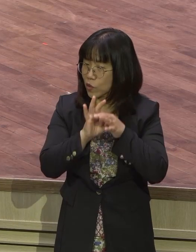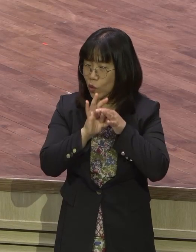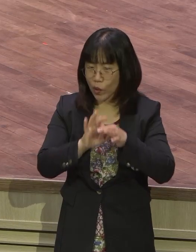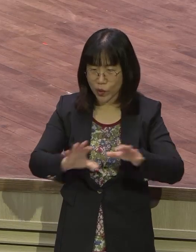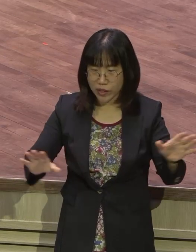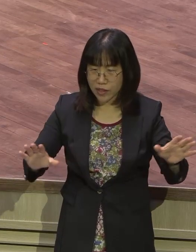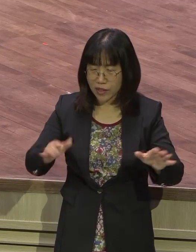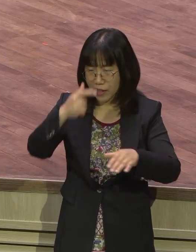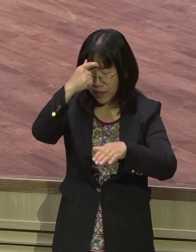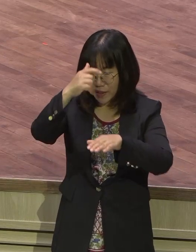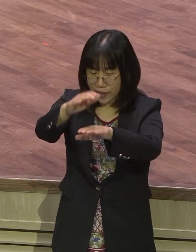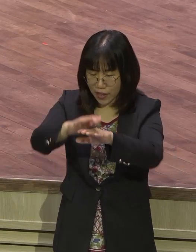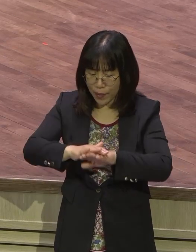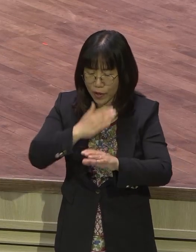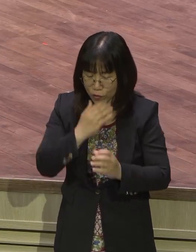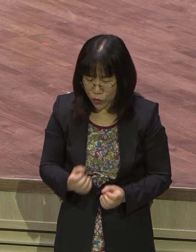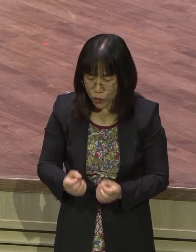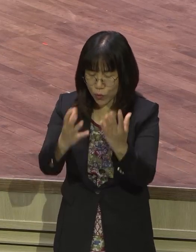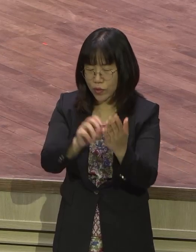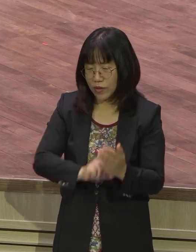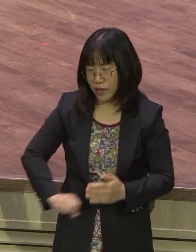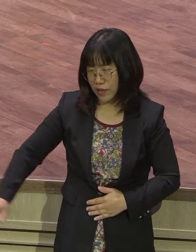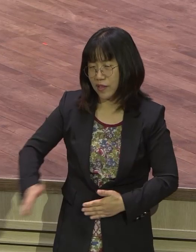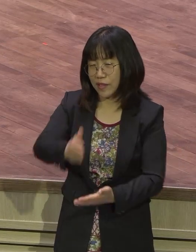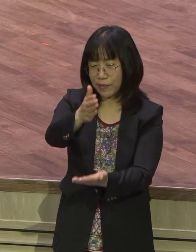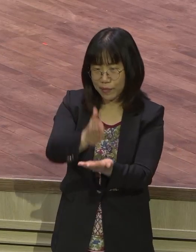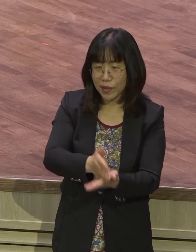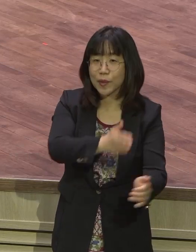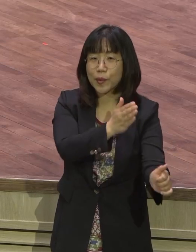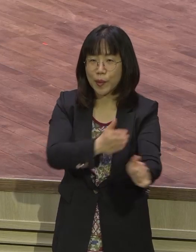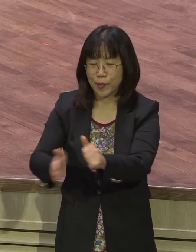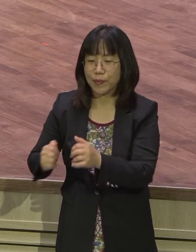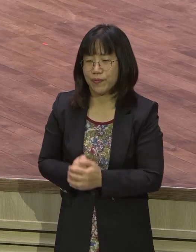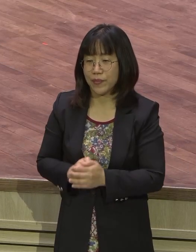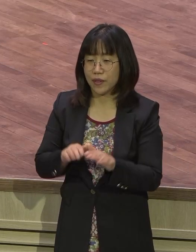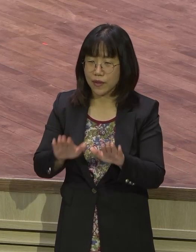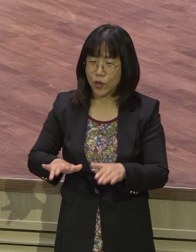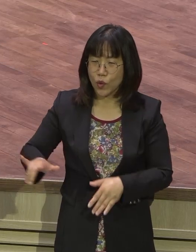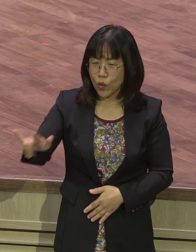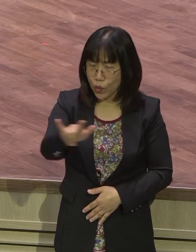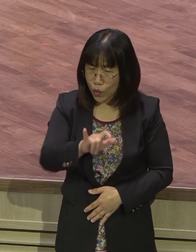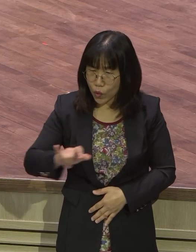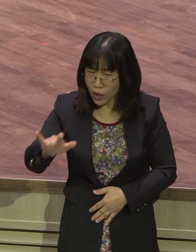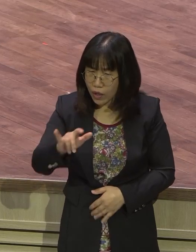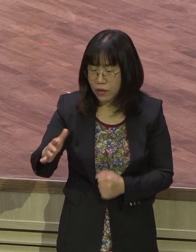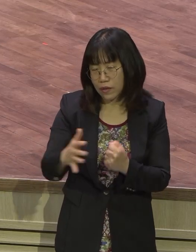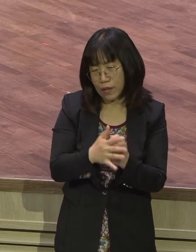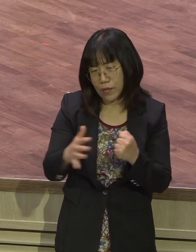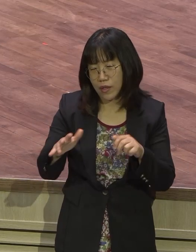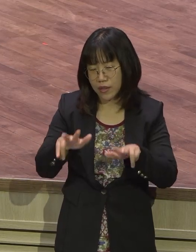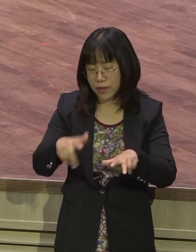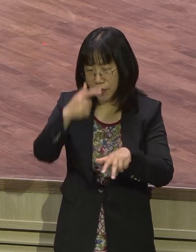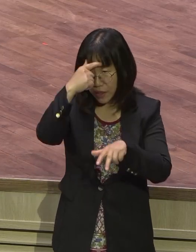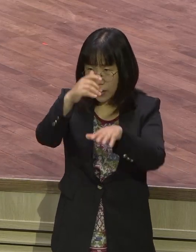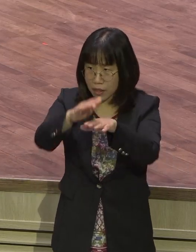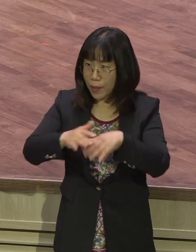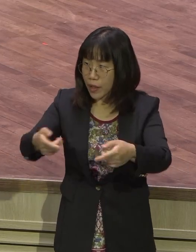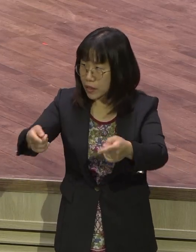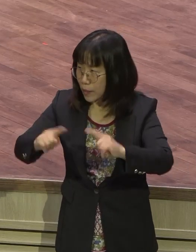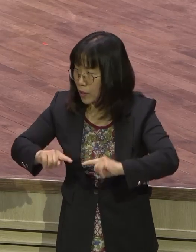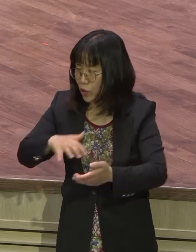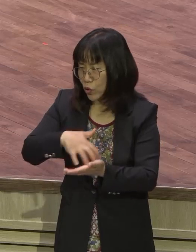축복을 놓치지 마시기를 바랍니다 지금 코로나19로 인해서 현장 예배에 참석하는 인원이